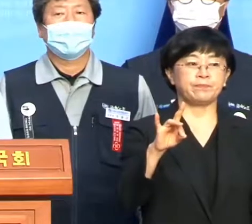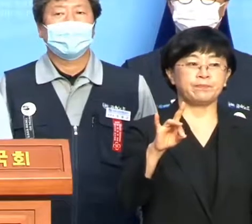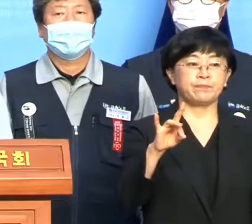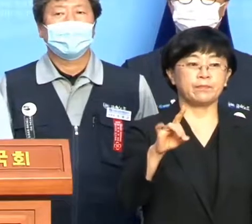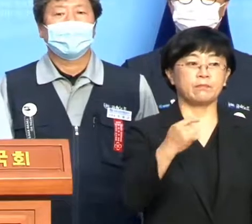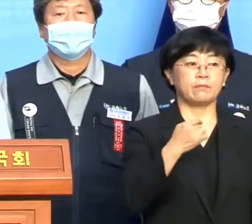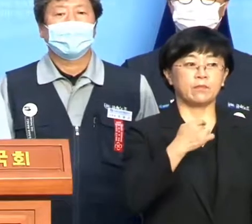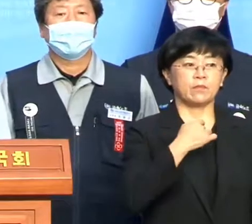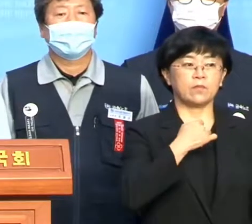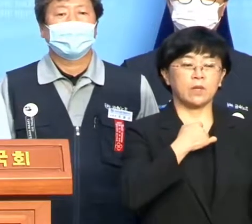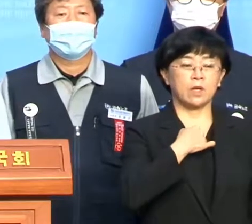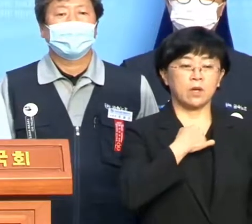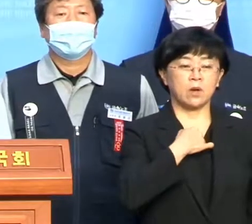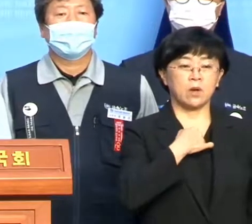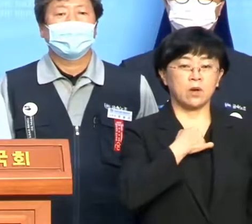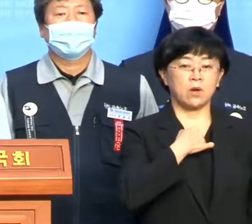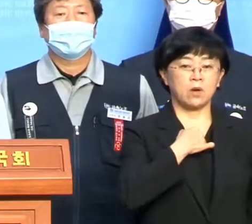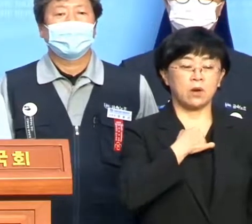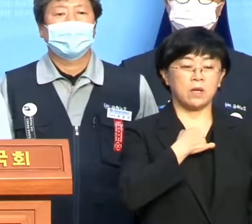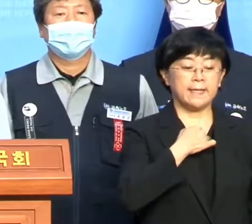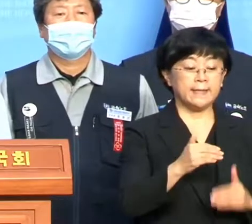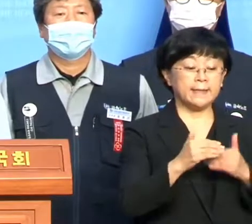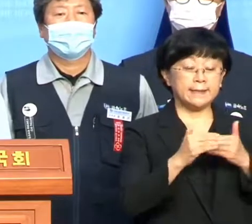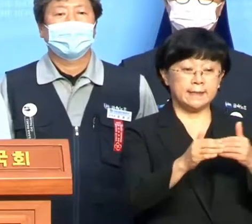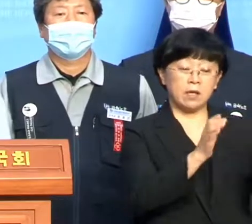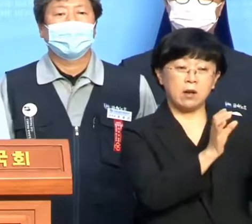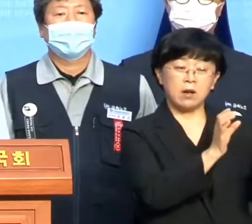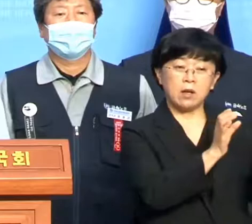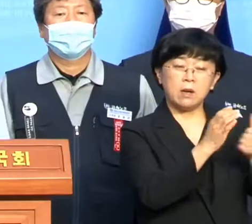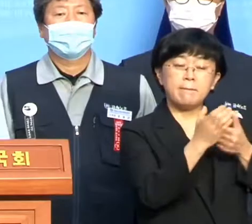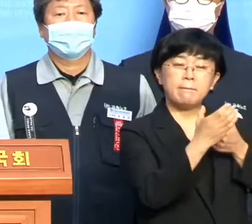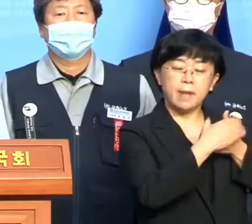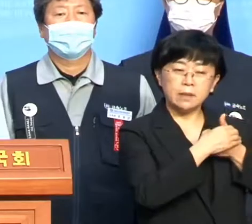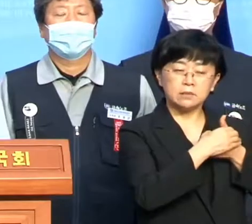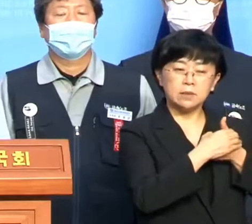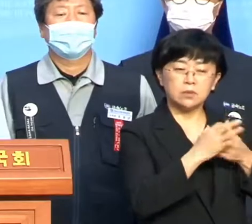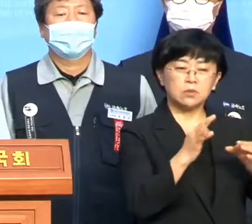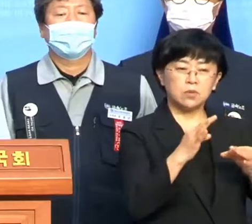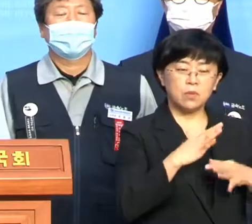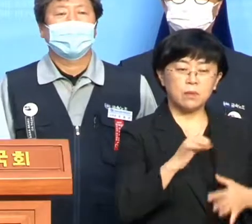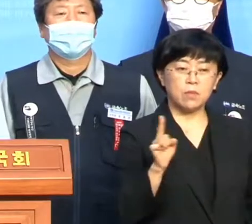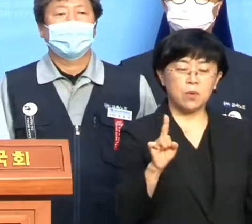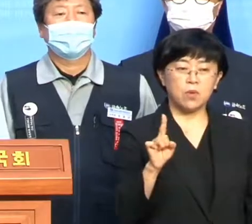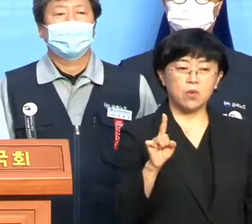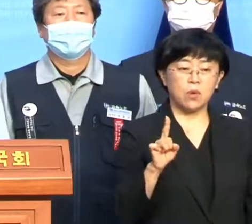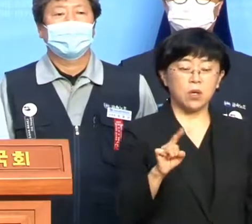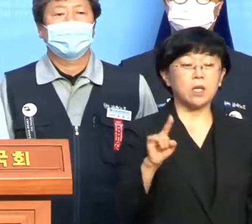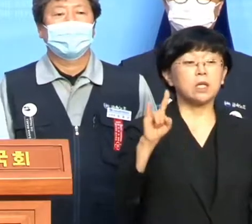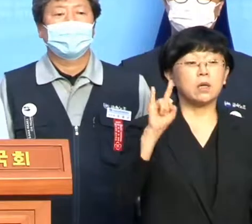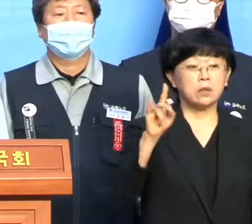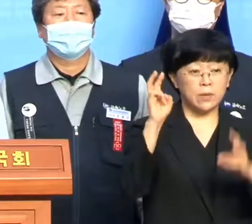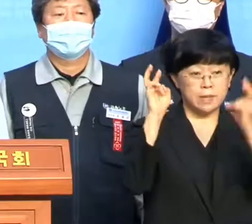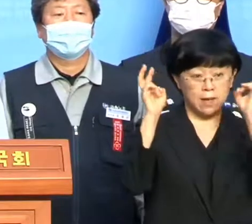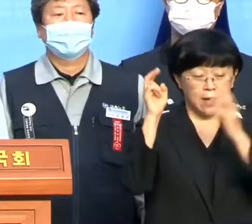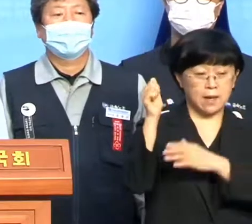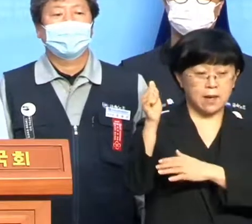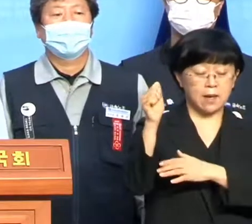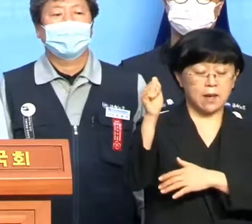어 저도 이 진행을 하면서 매우 놀라운 것은 그 현대중공업이